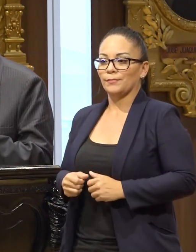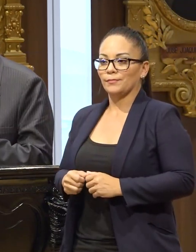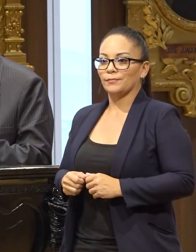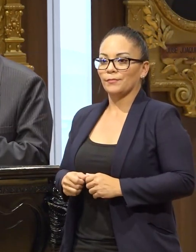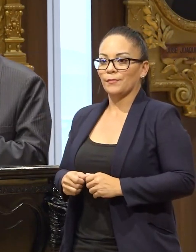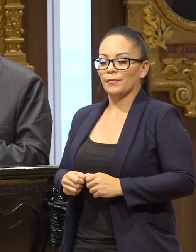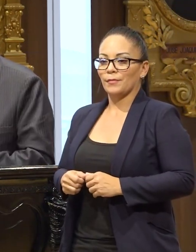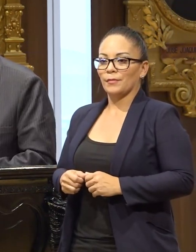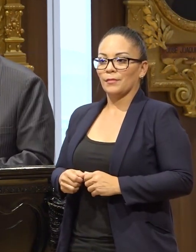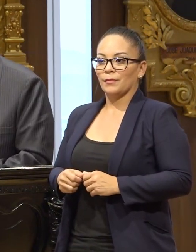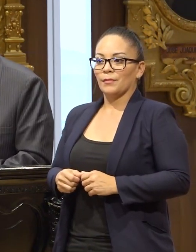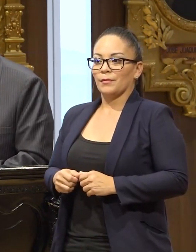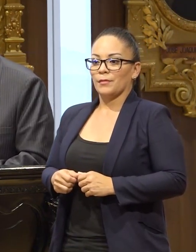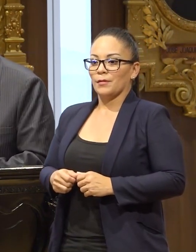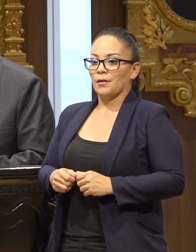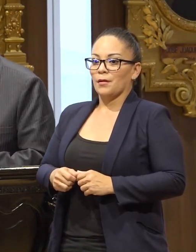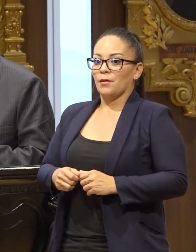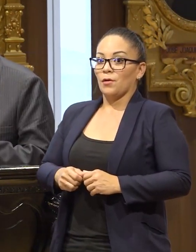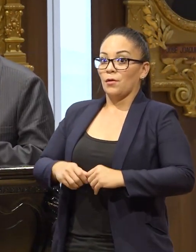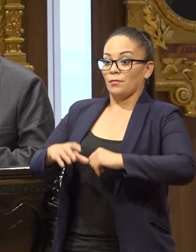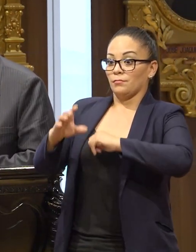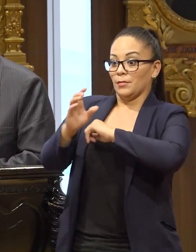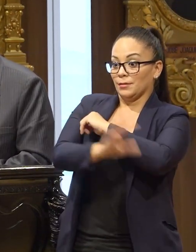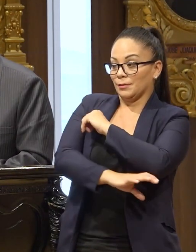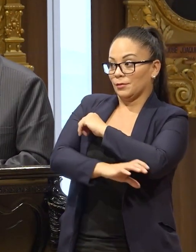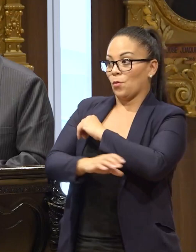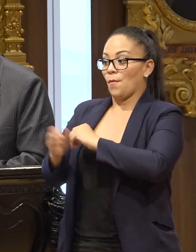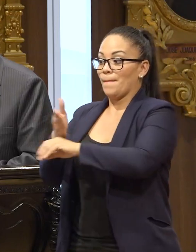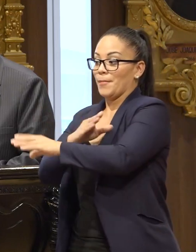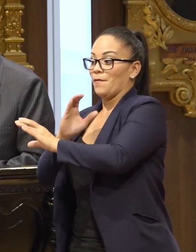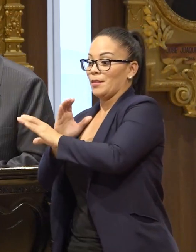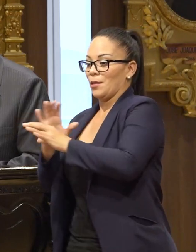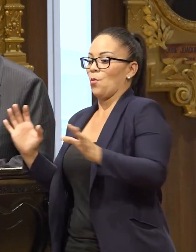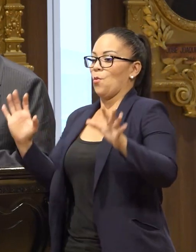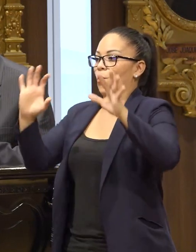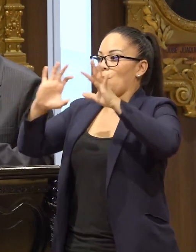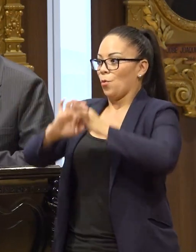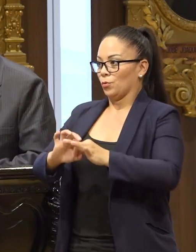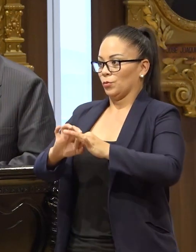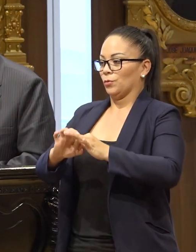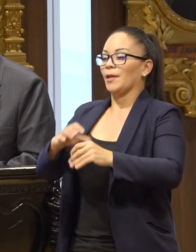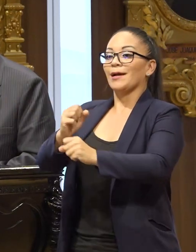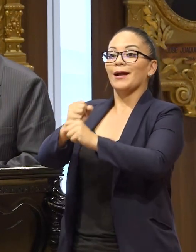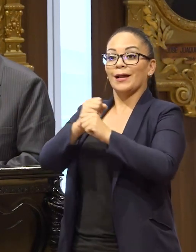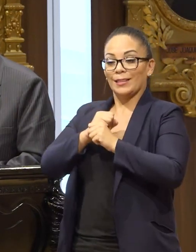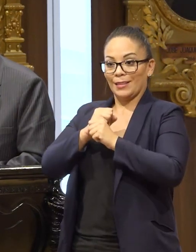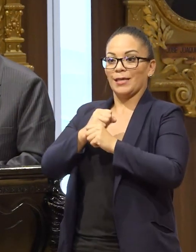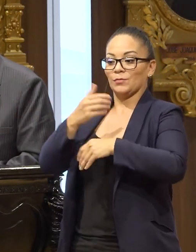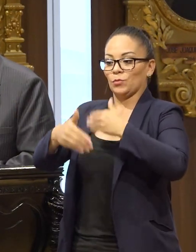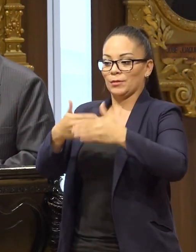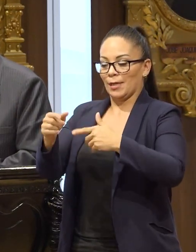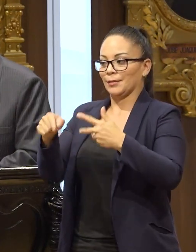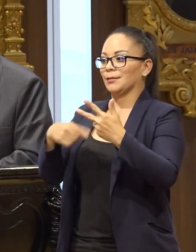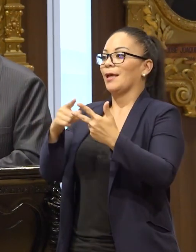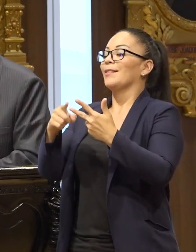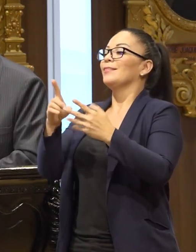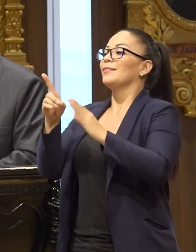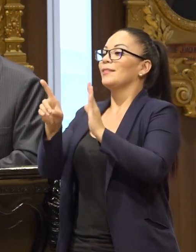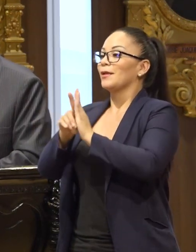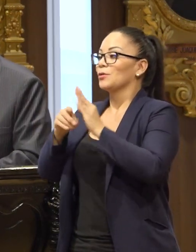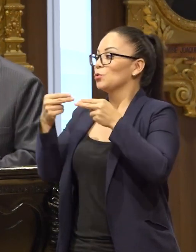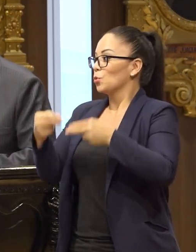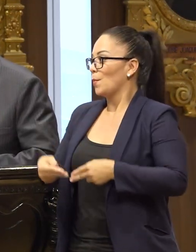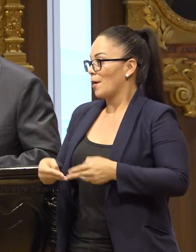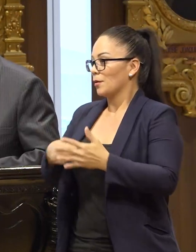lo represivo y lo preventivo, las garantías procesales, los derechos humanos y las